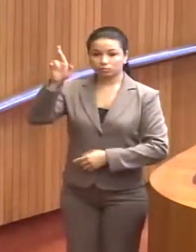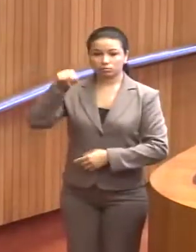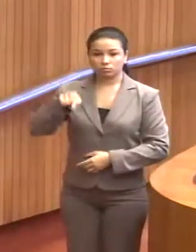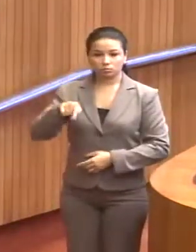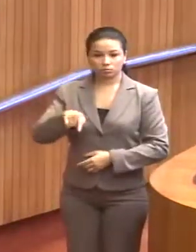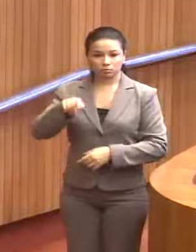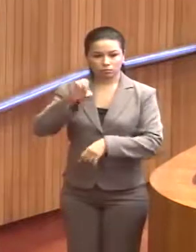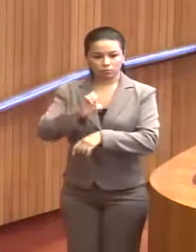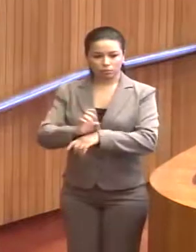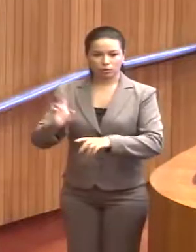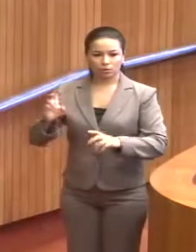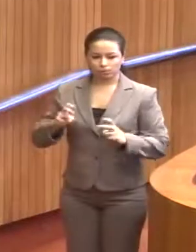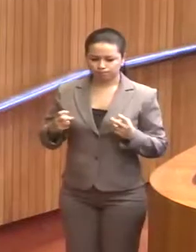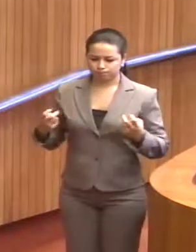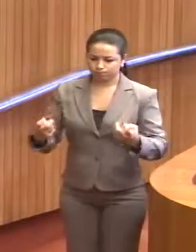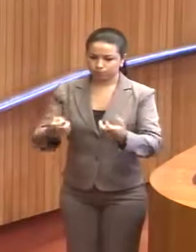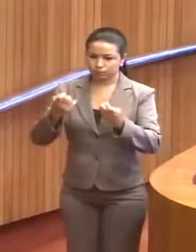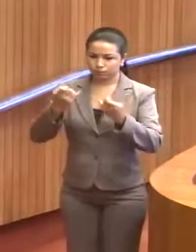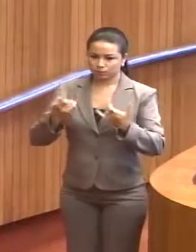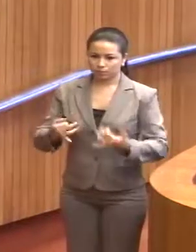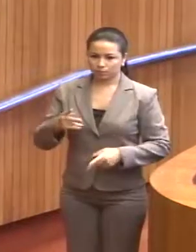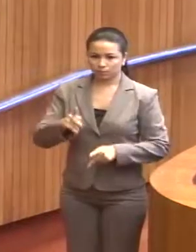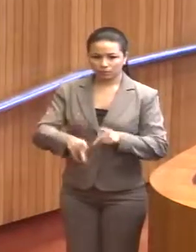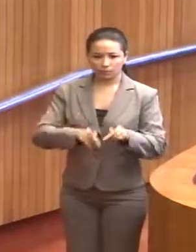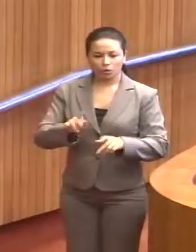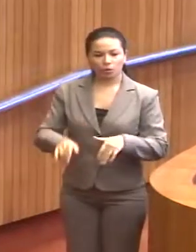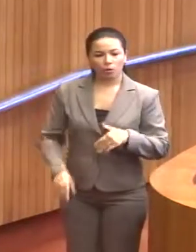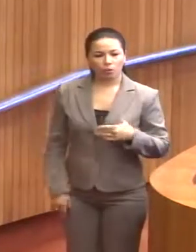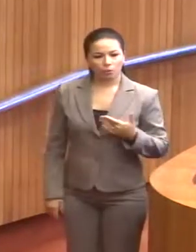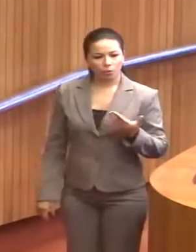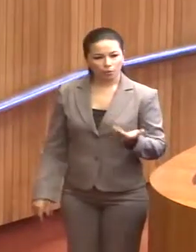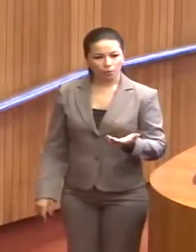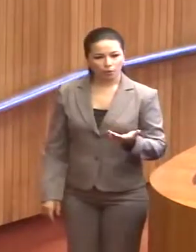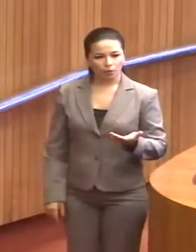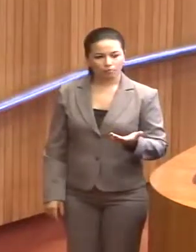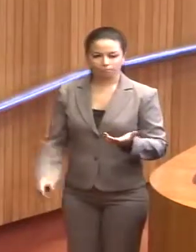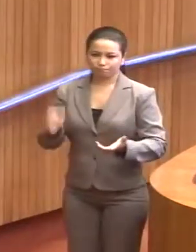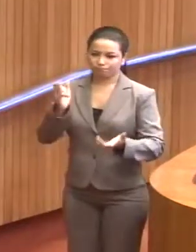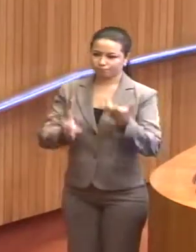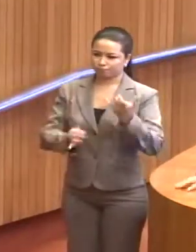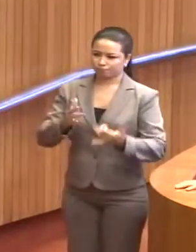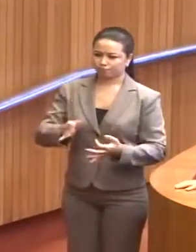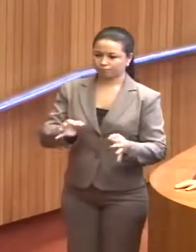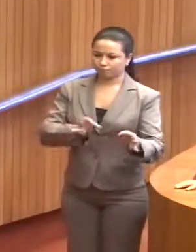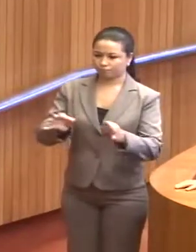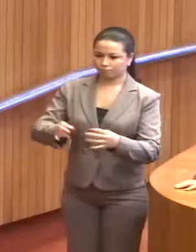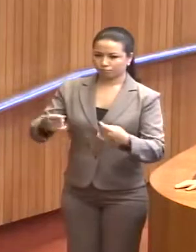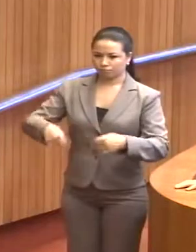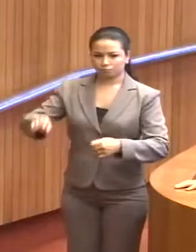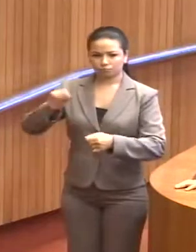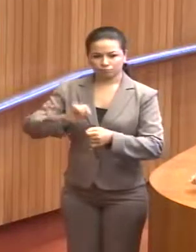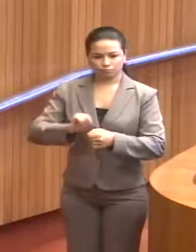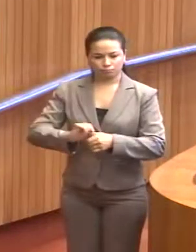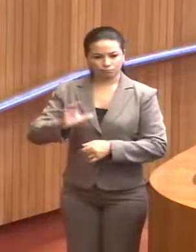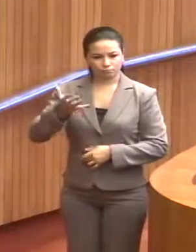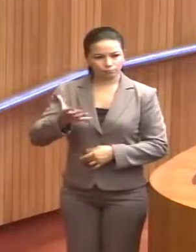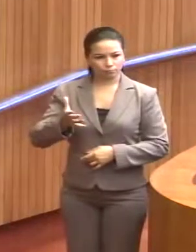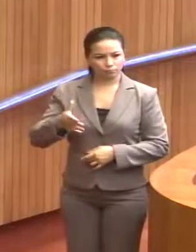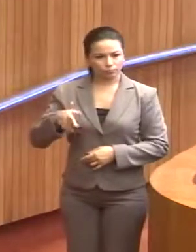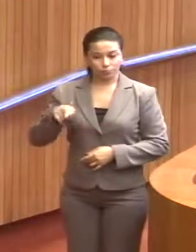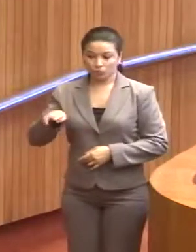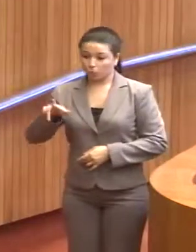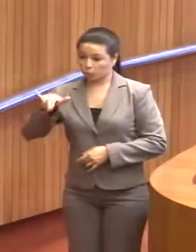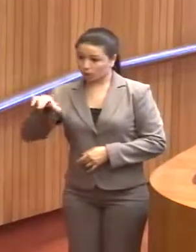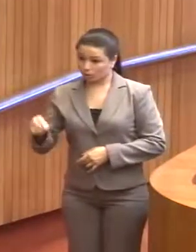Estado e fala para a população qual é o diagnóstico e as providências que estão sendo tomadas. Quando é no Rio